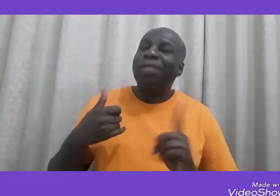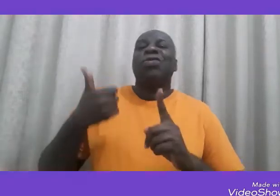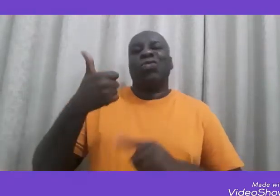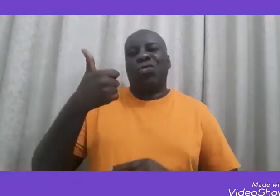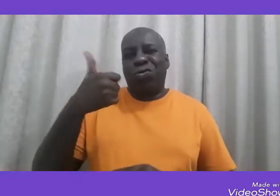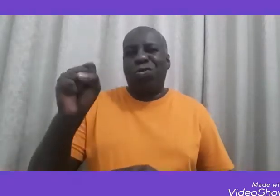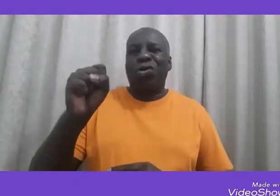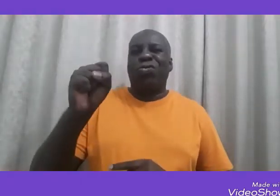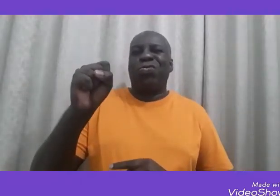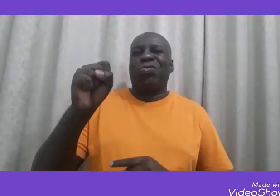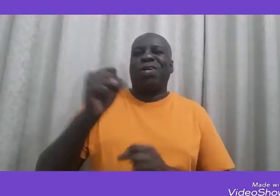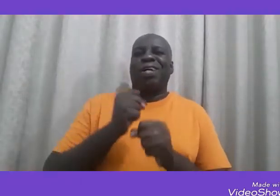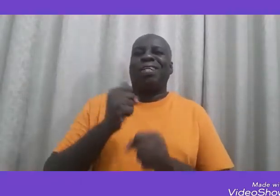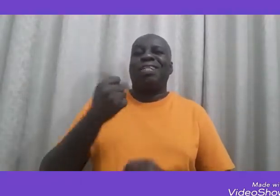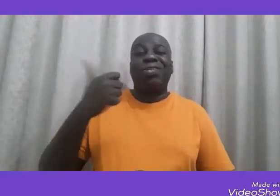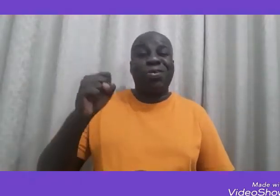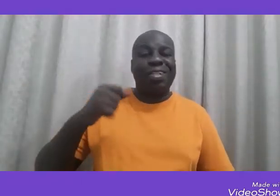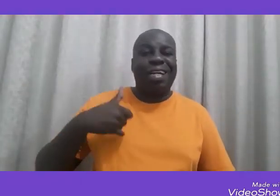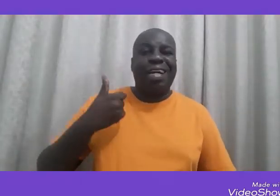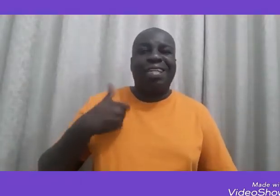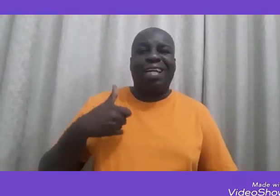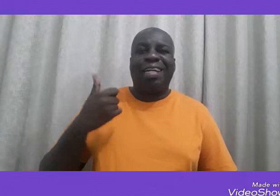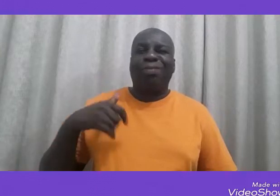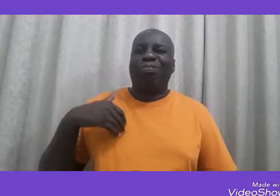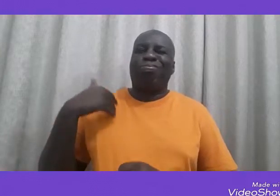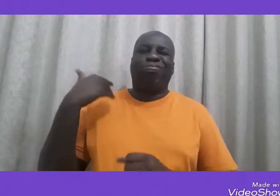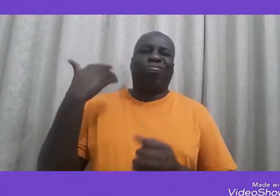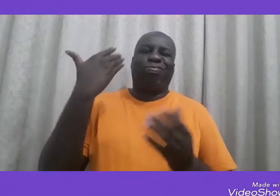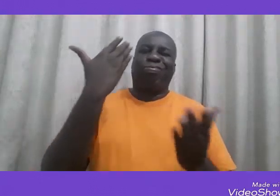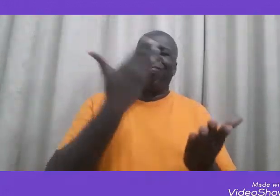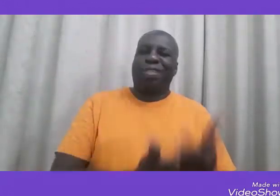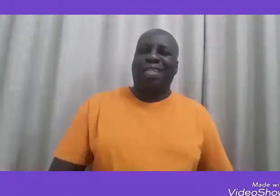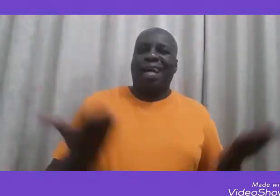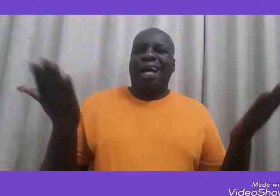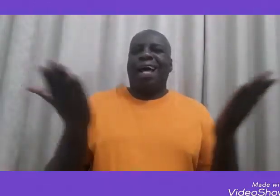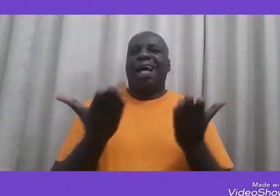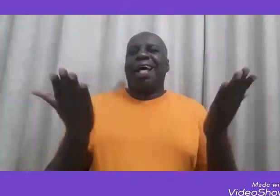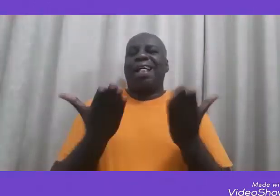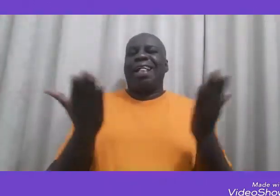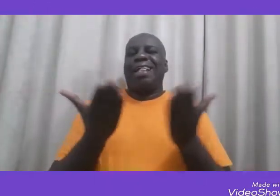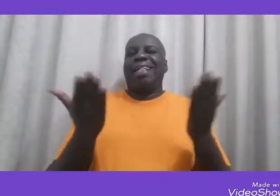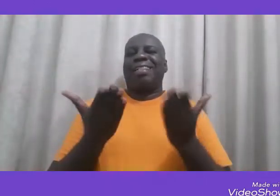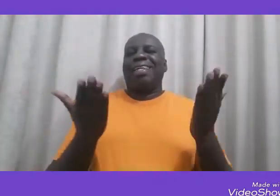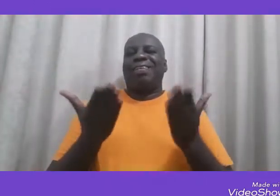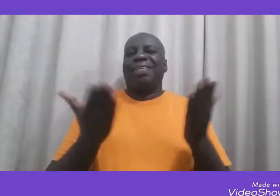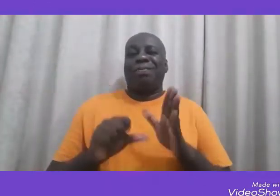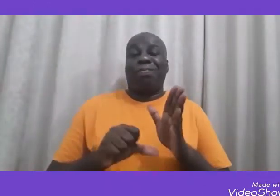você. Valda Friends, pra refrescar em 1, 2, 3. Com Valda Friends, vou te beijar sempre